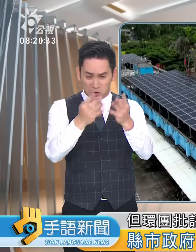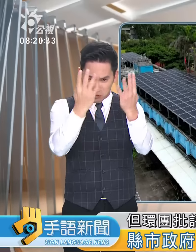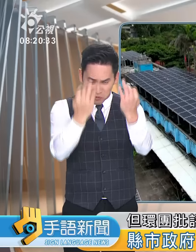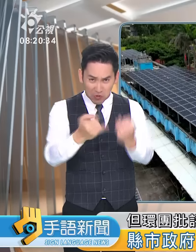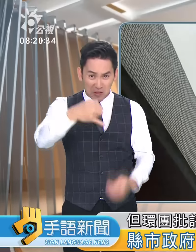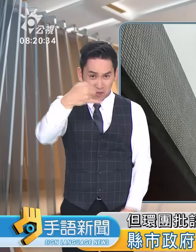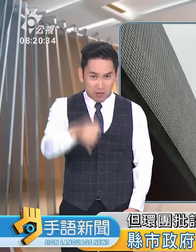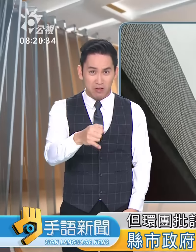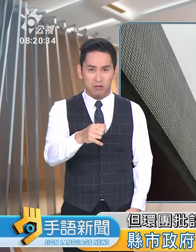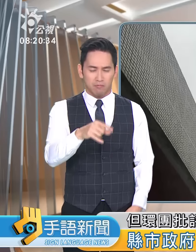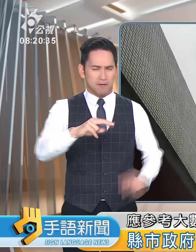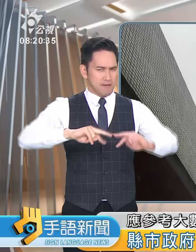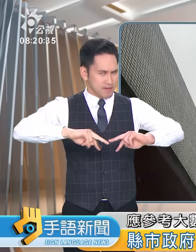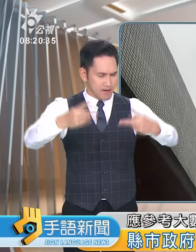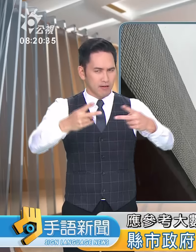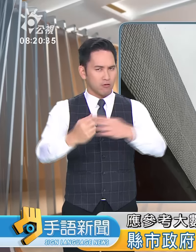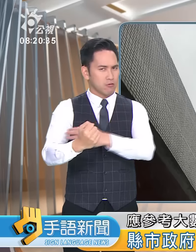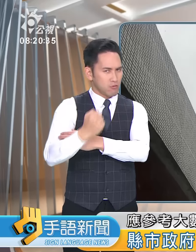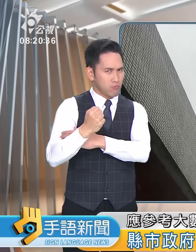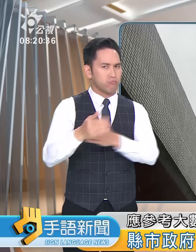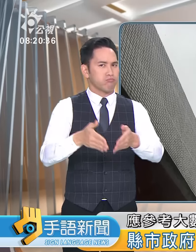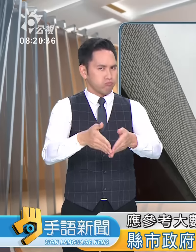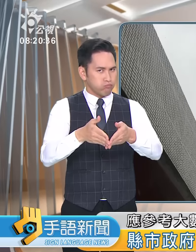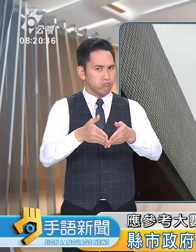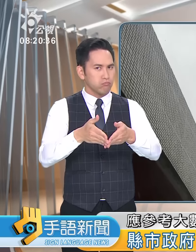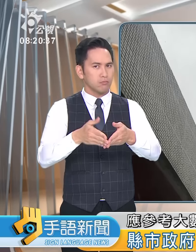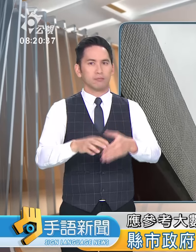点，应参考大数据改善空品。